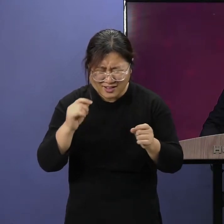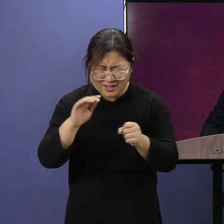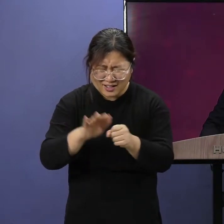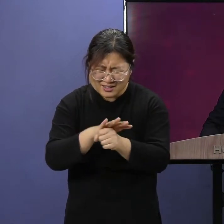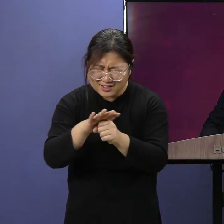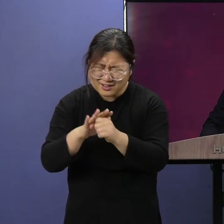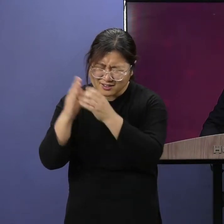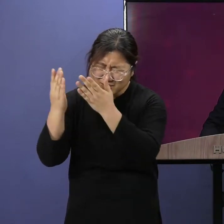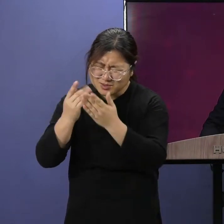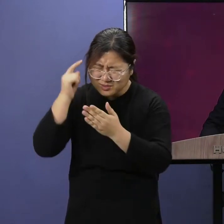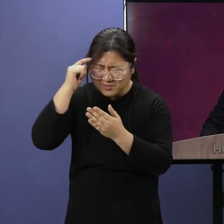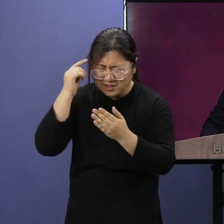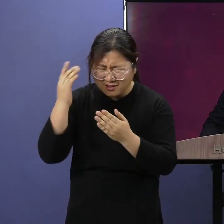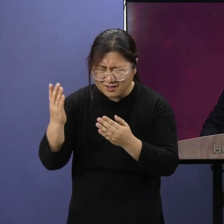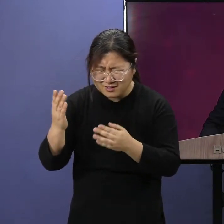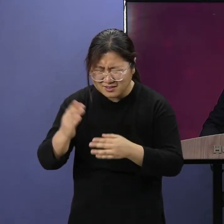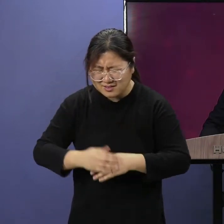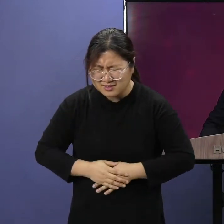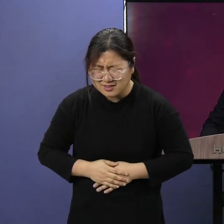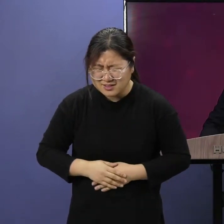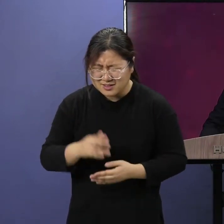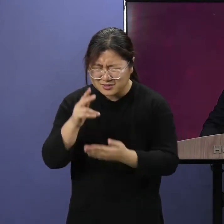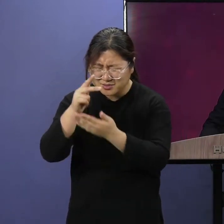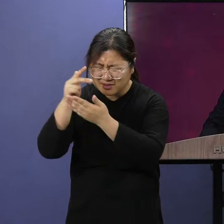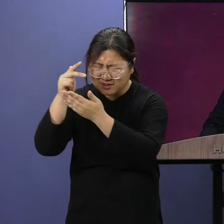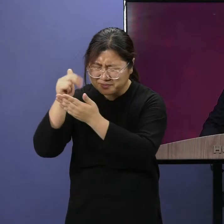사랑하십니까? 주님,